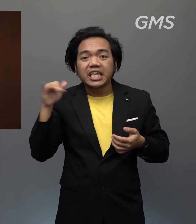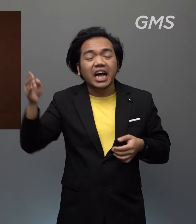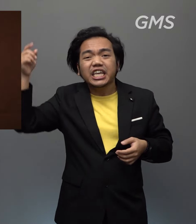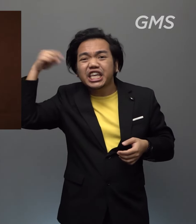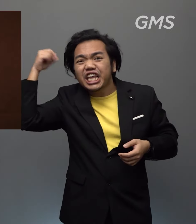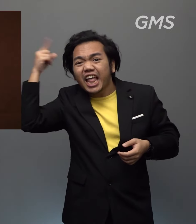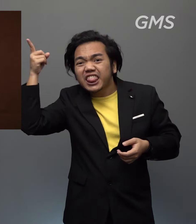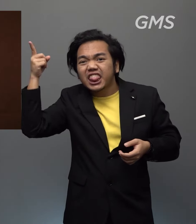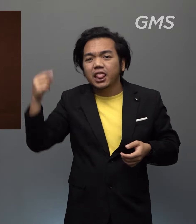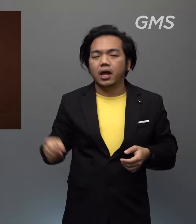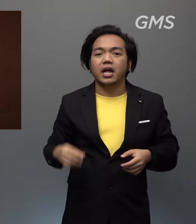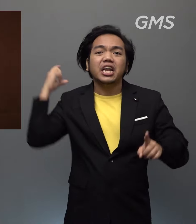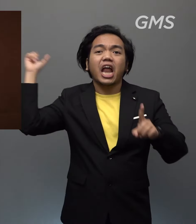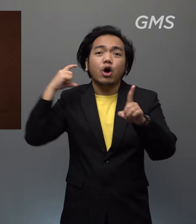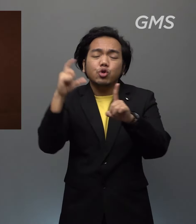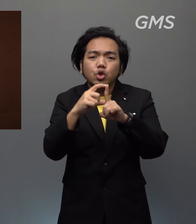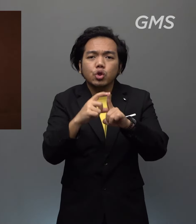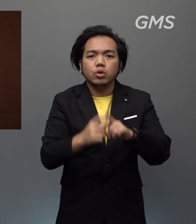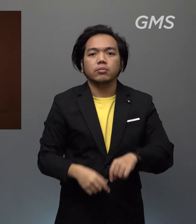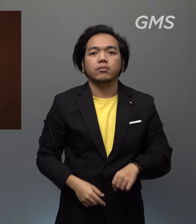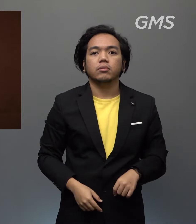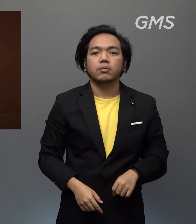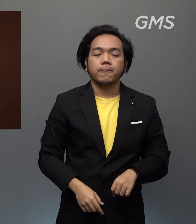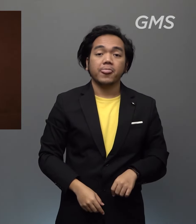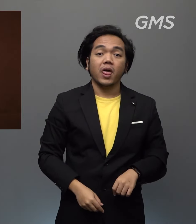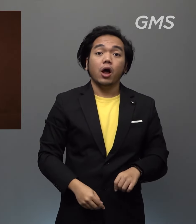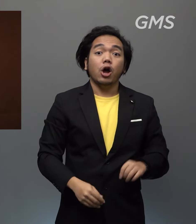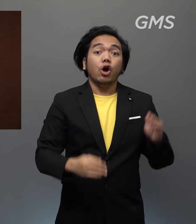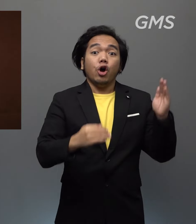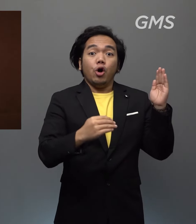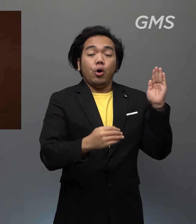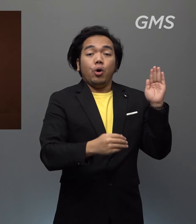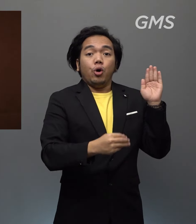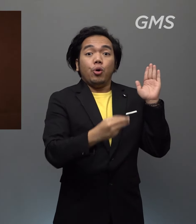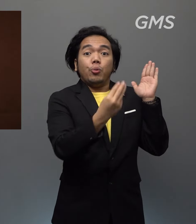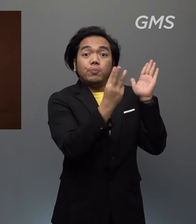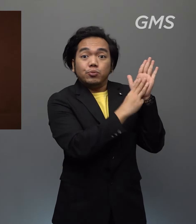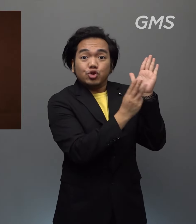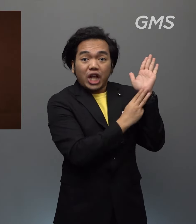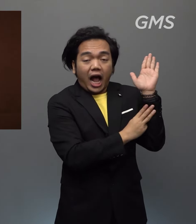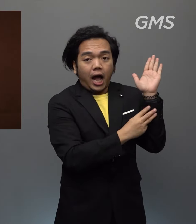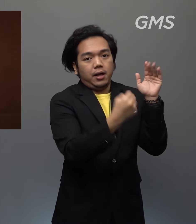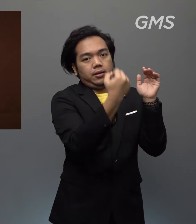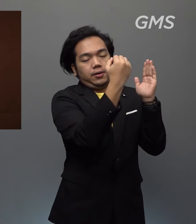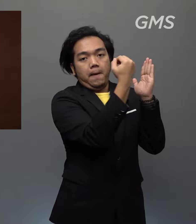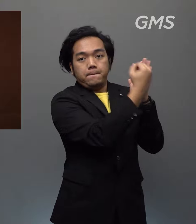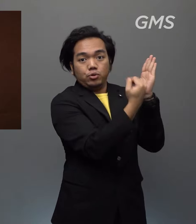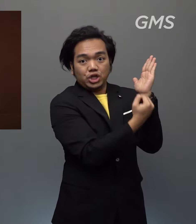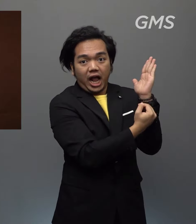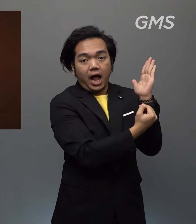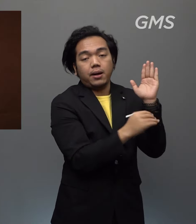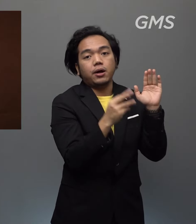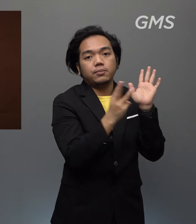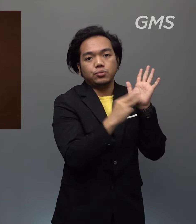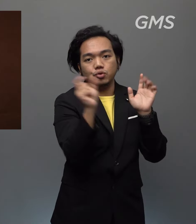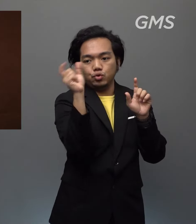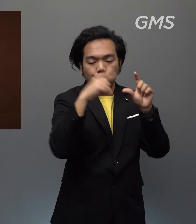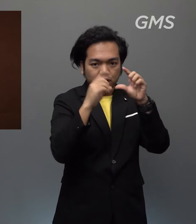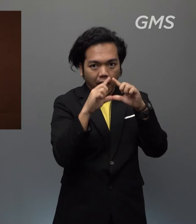menerima panggilan Tuhan? Bukan dalam konteks, bukan dalam situasi kejayaannya waktu dia ada di Mesir dengan semua pangkat